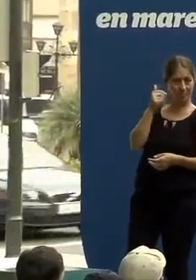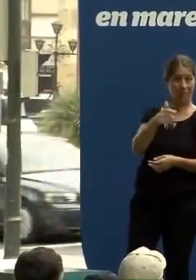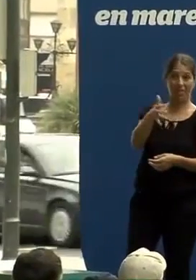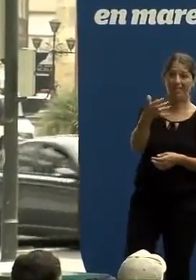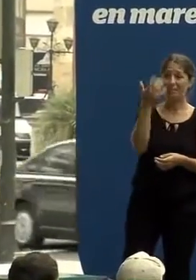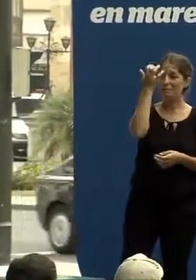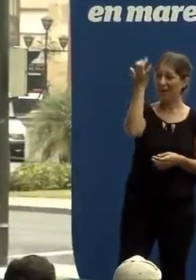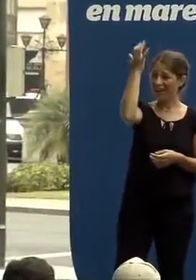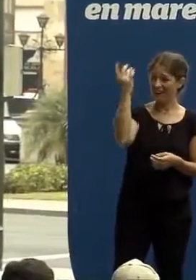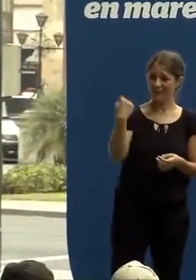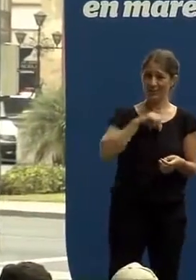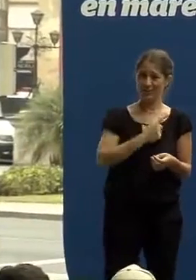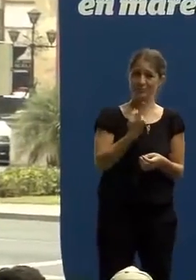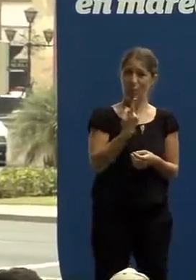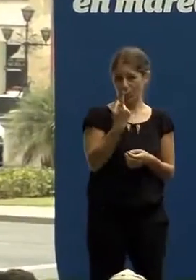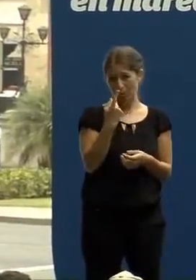perdemos por uno?"